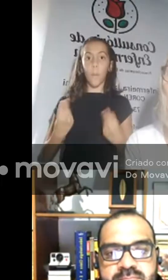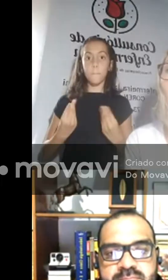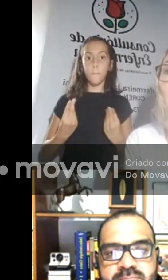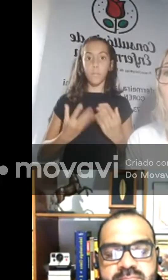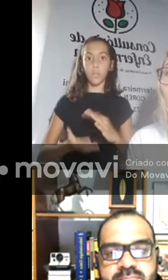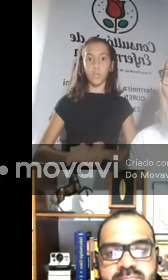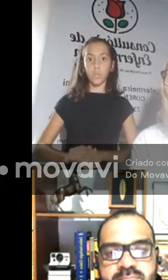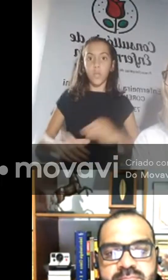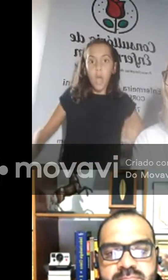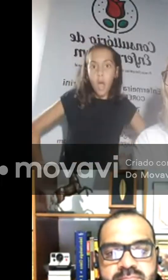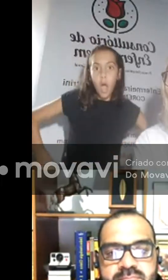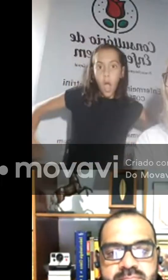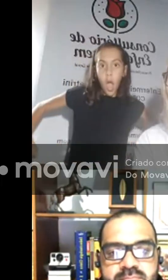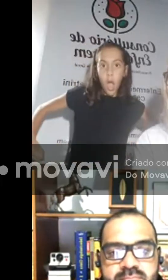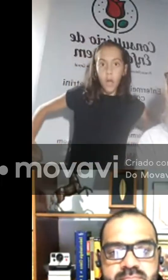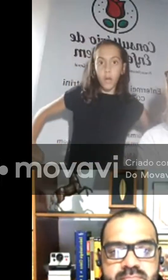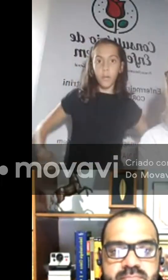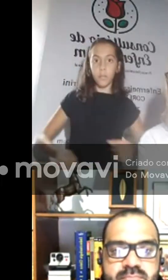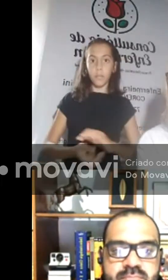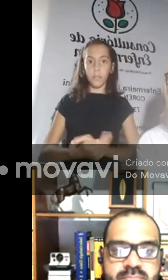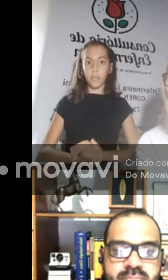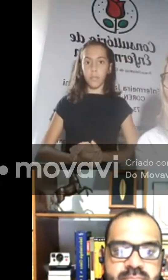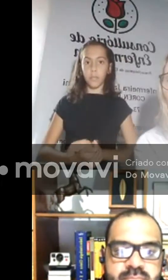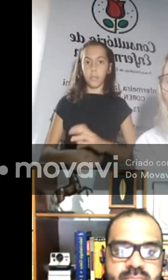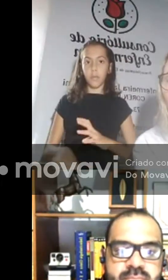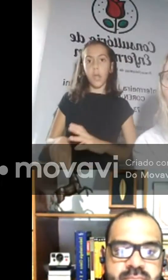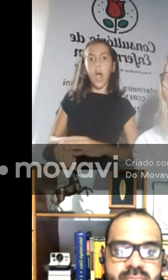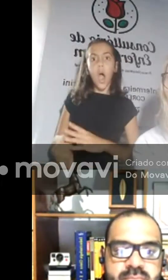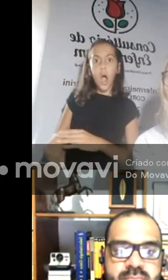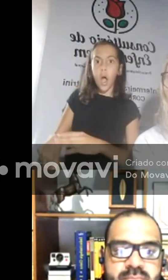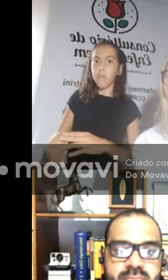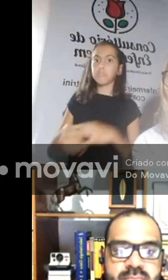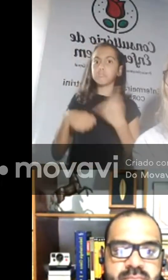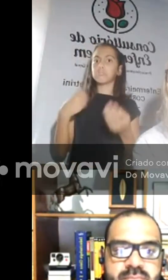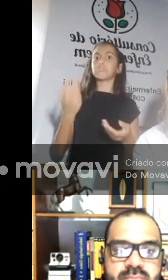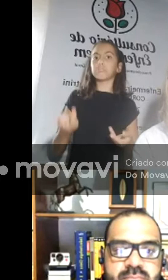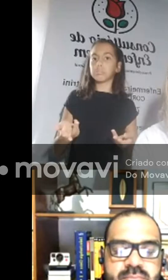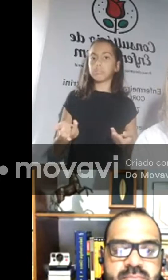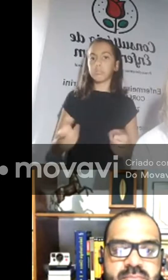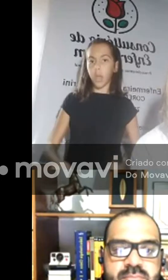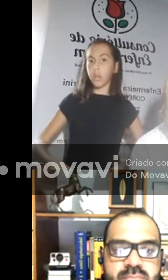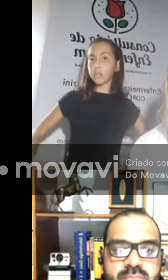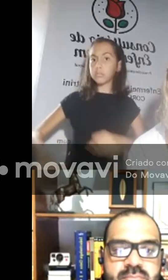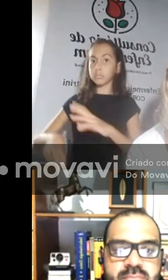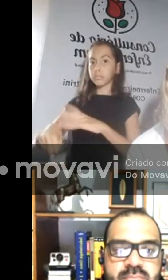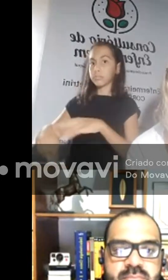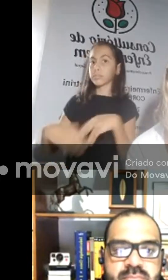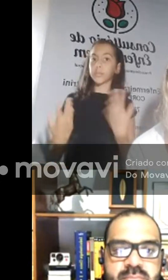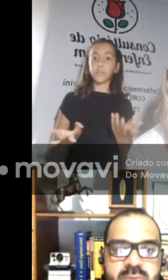consequência da obesidade, quais os riscos, né, elas nos traz, assim?